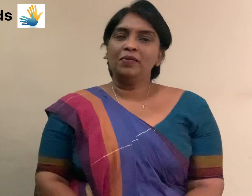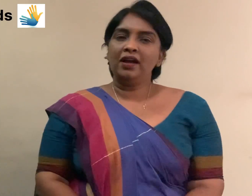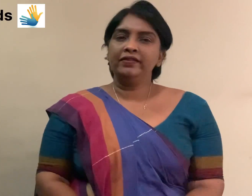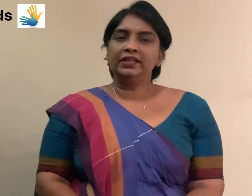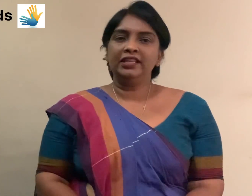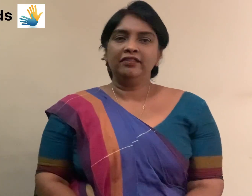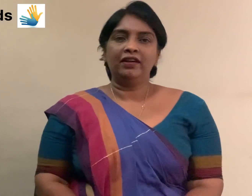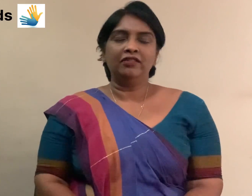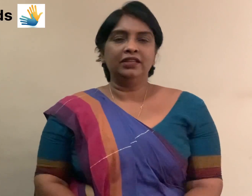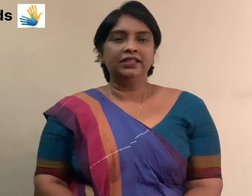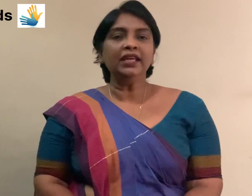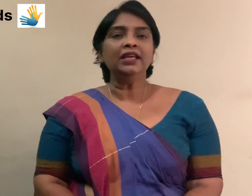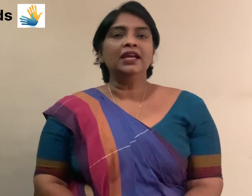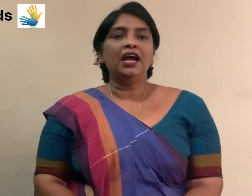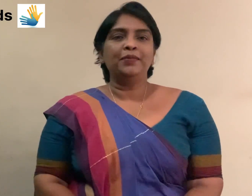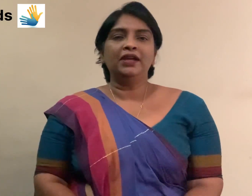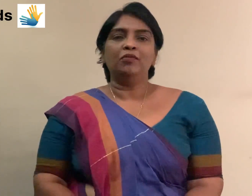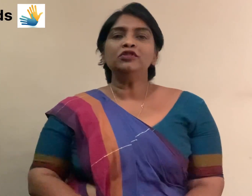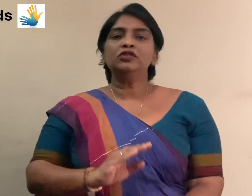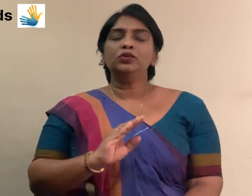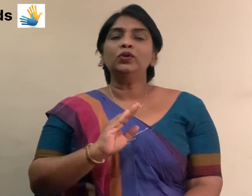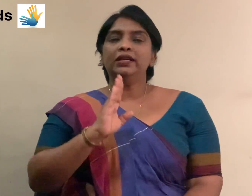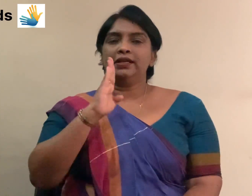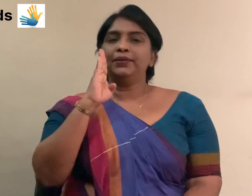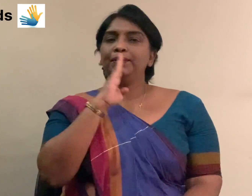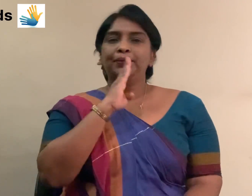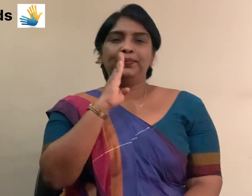ස්වභාවික දේවල් වලදී අපි ගමු සුළඟ.